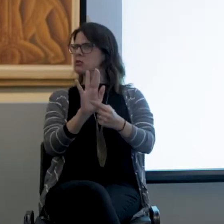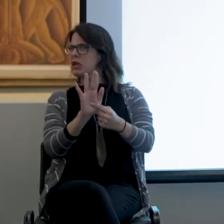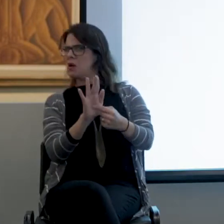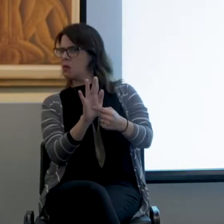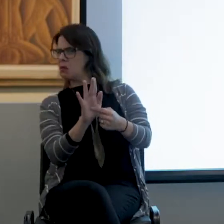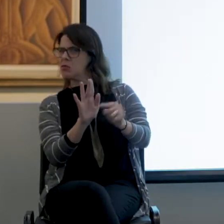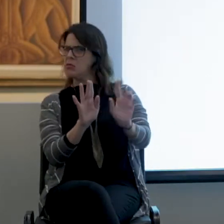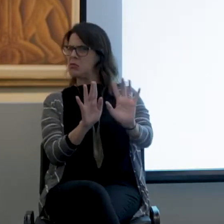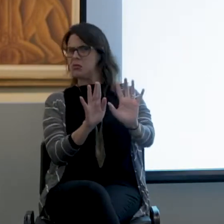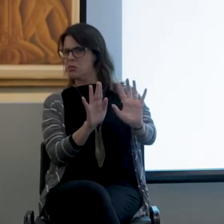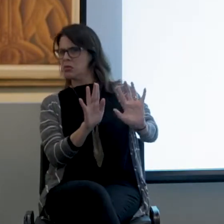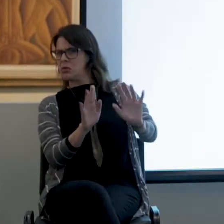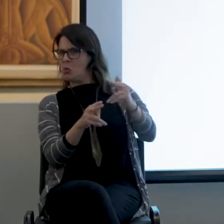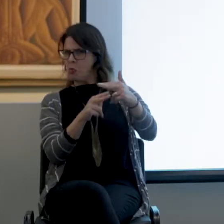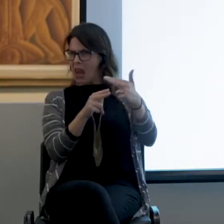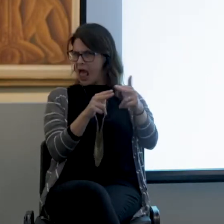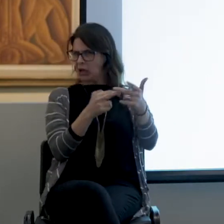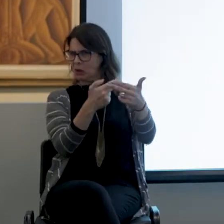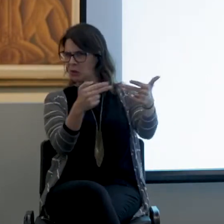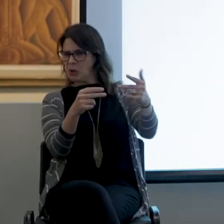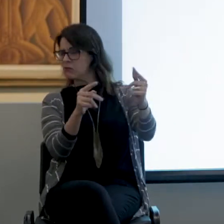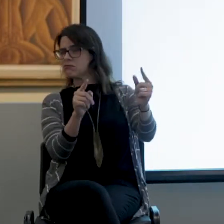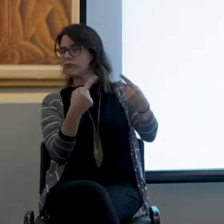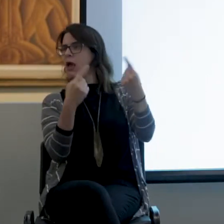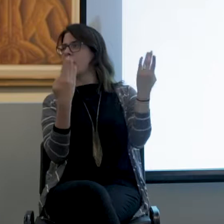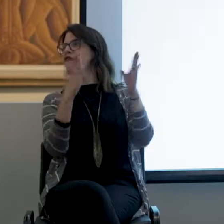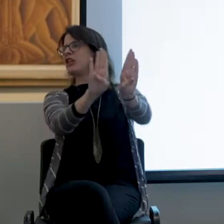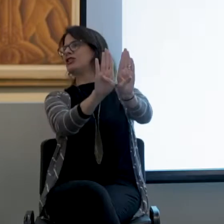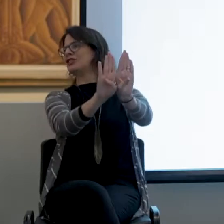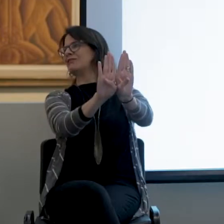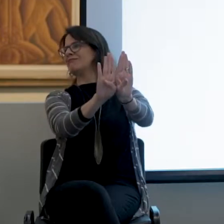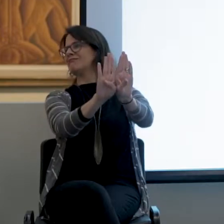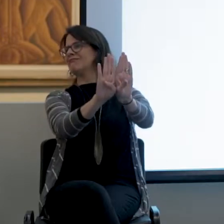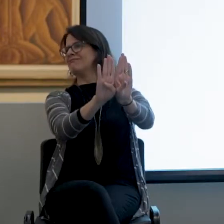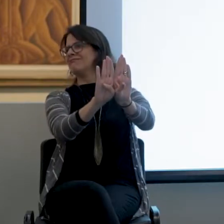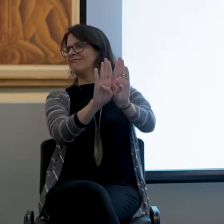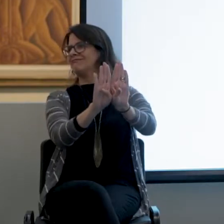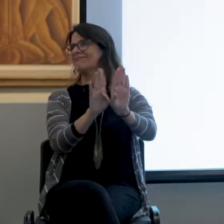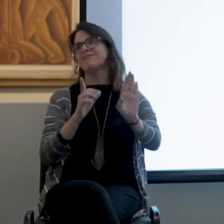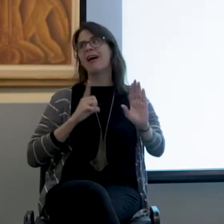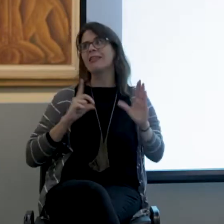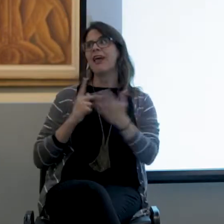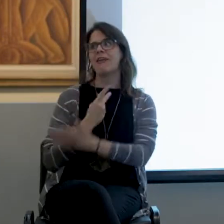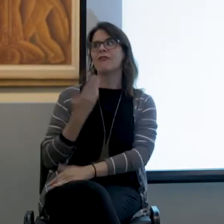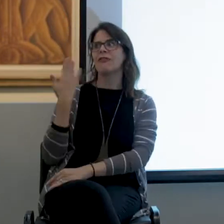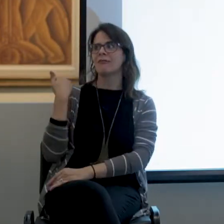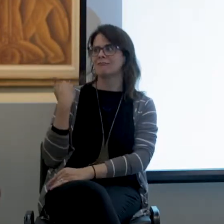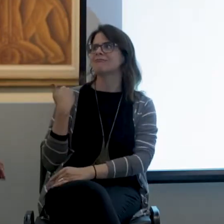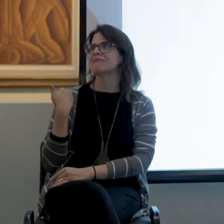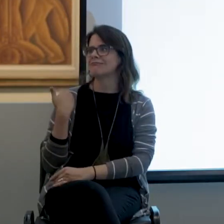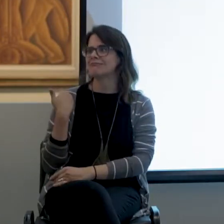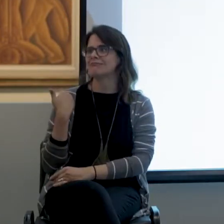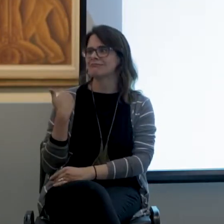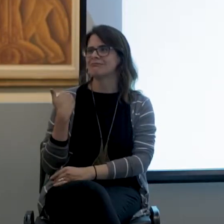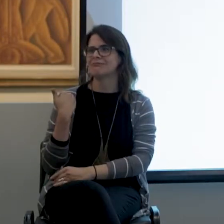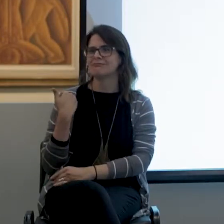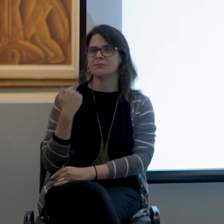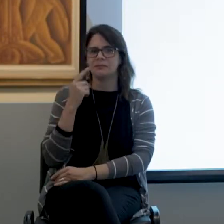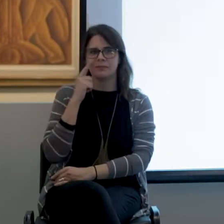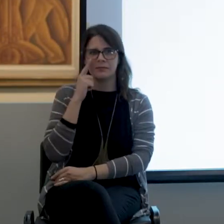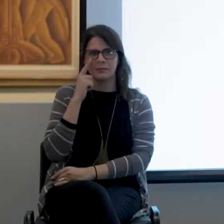contra a moral, isso aqui. Como o mais escandaloso caso é a do Leon Ferrari, artista